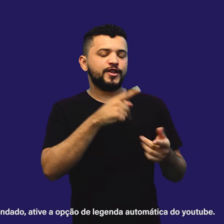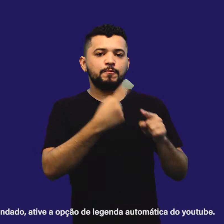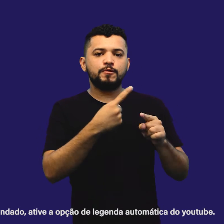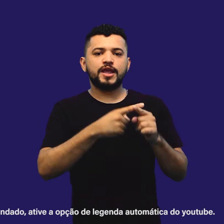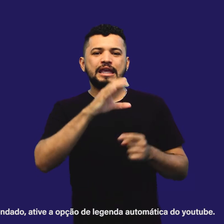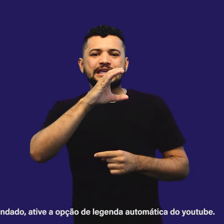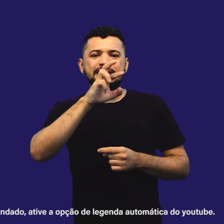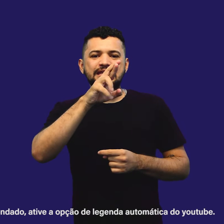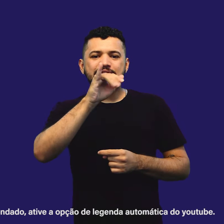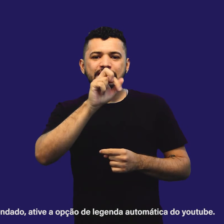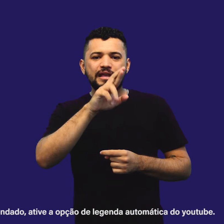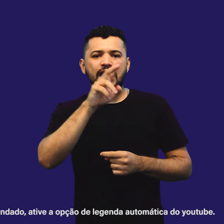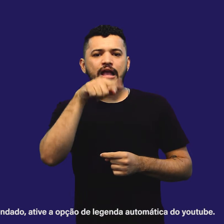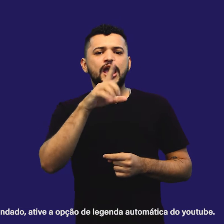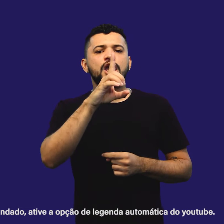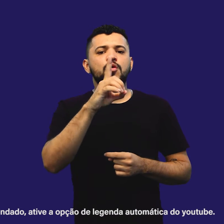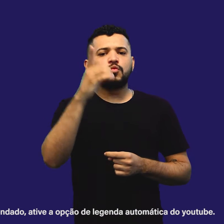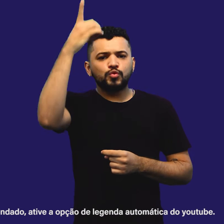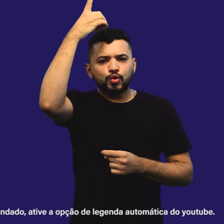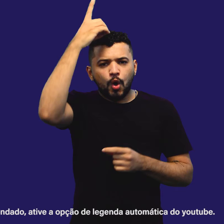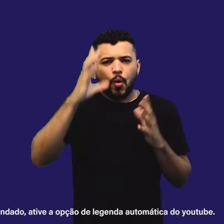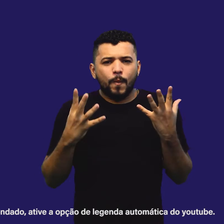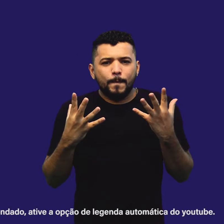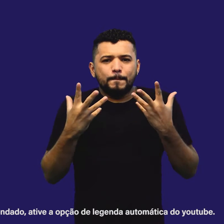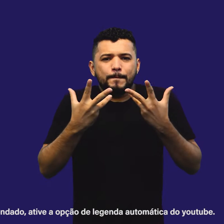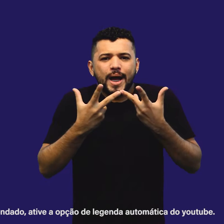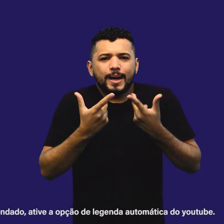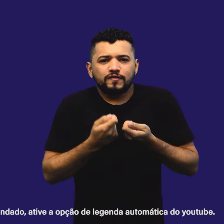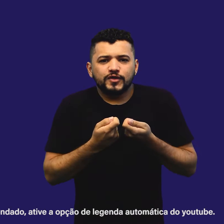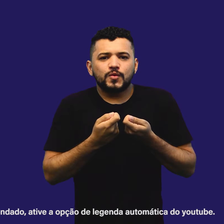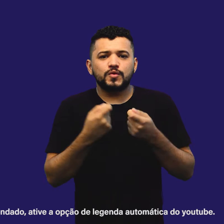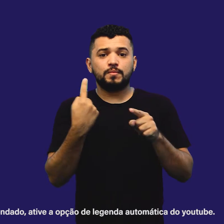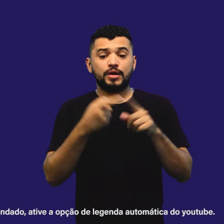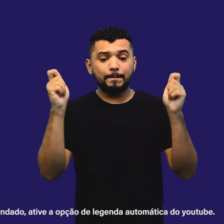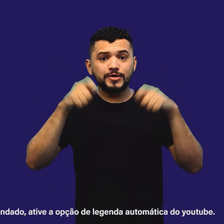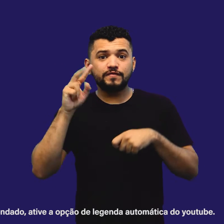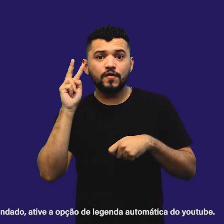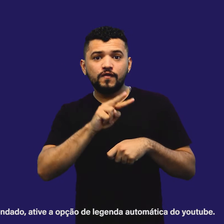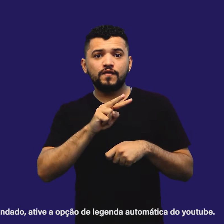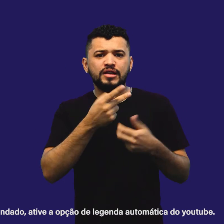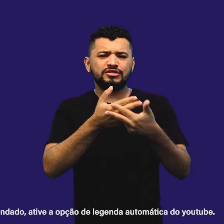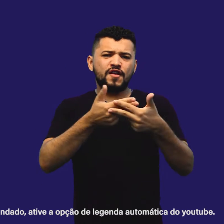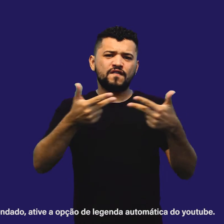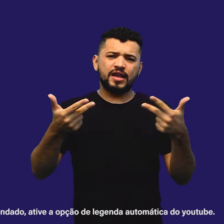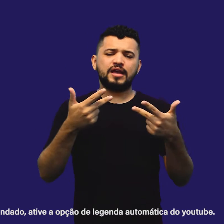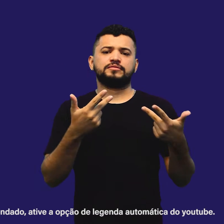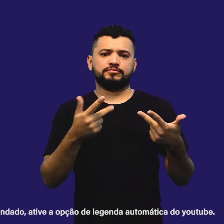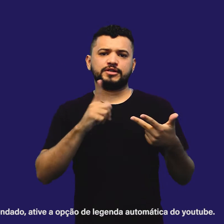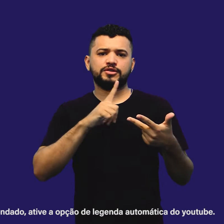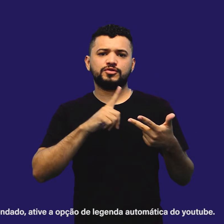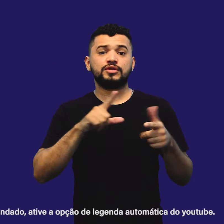criatividade um dom maravilhoso, porque ela nos possibilita ver coisas diferentes no lugar que a gente